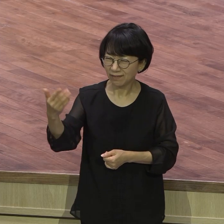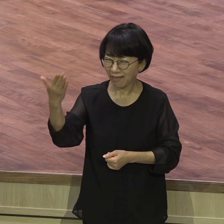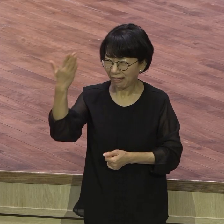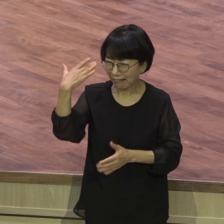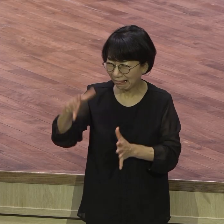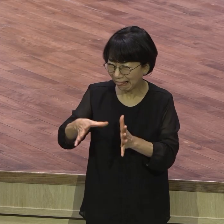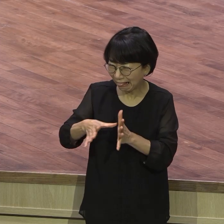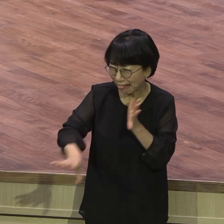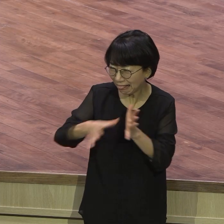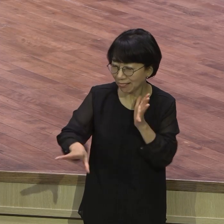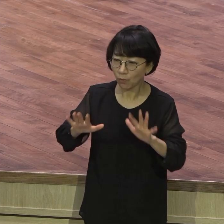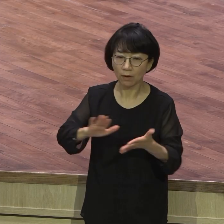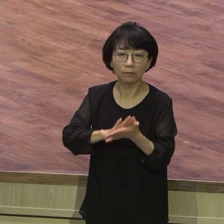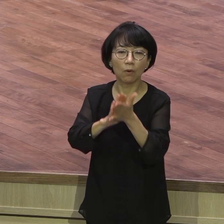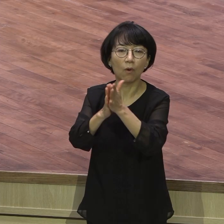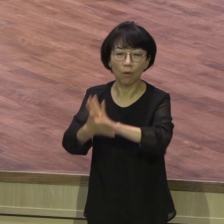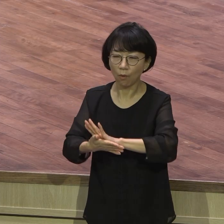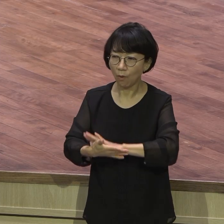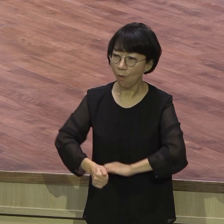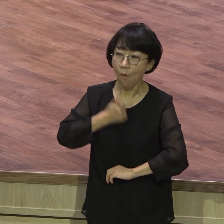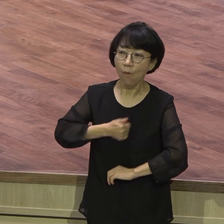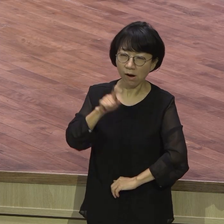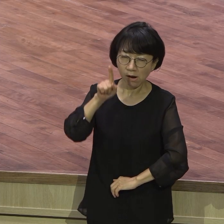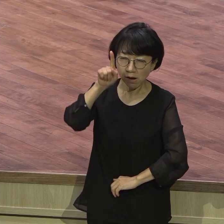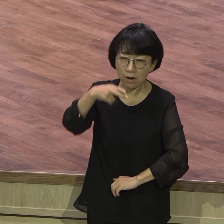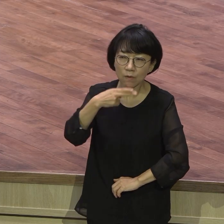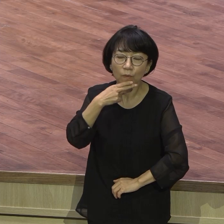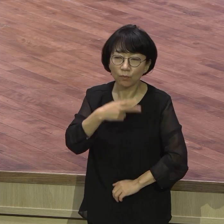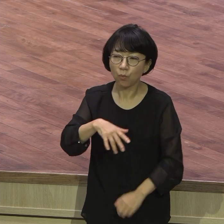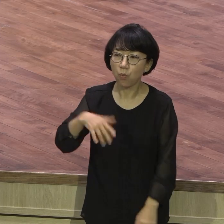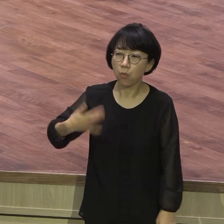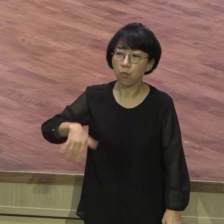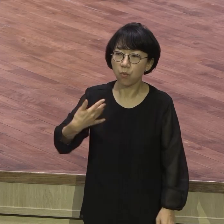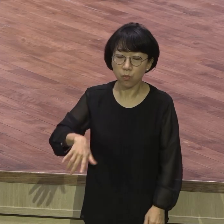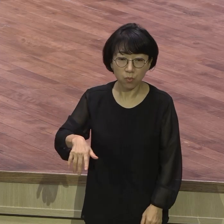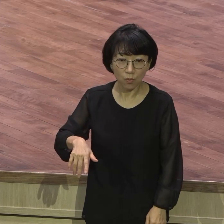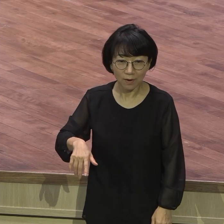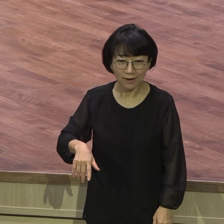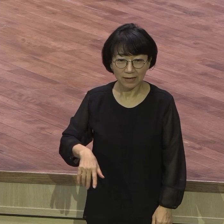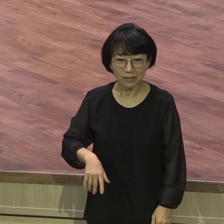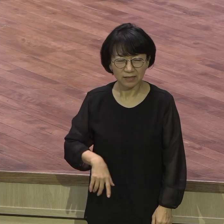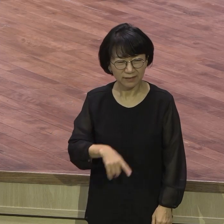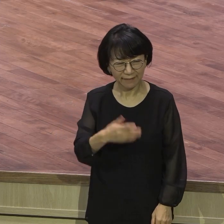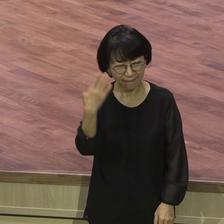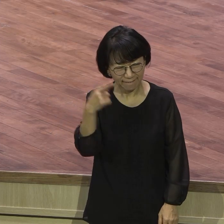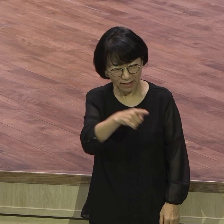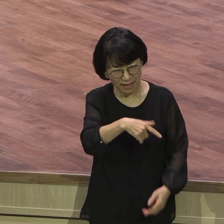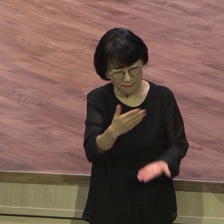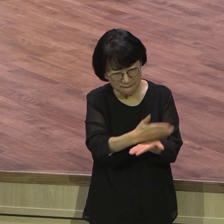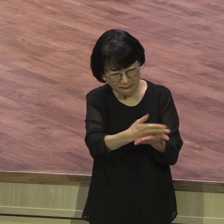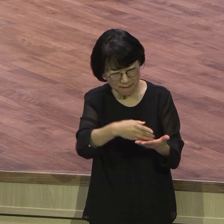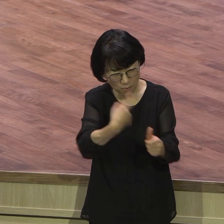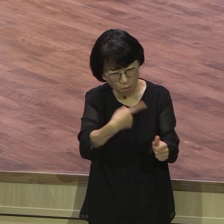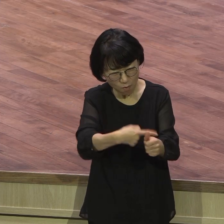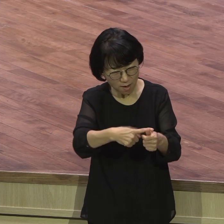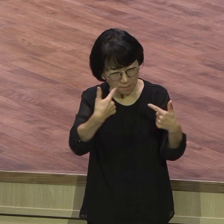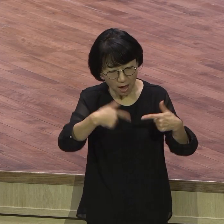변화되는데 화를 낼지 모르네 주장 안 하네 다 비판하더니 그런 거 안 하네